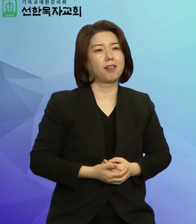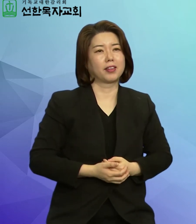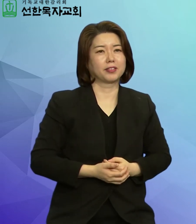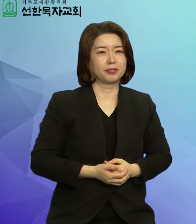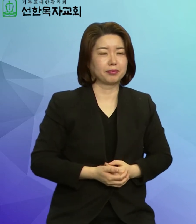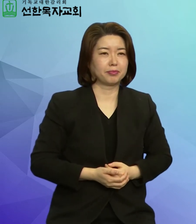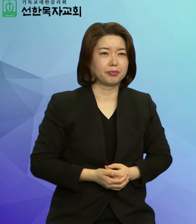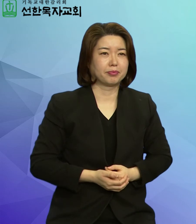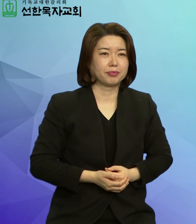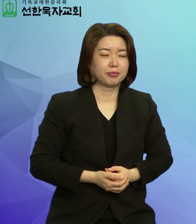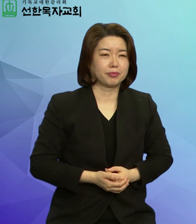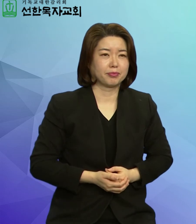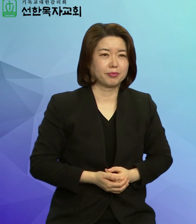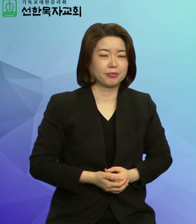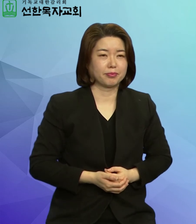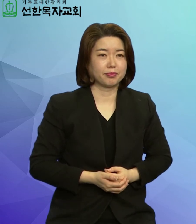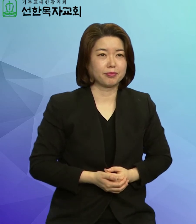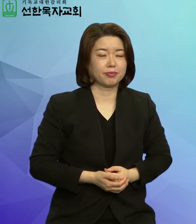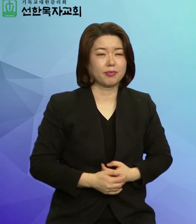물렸어요.